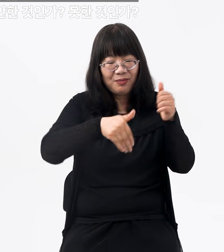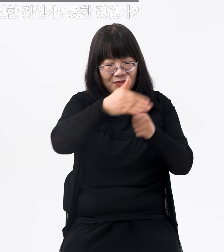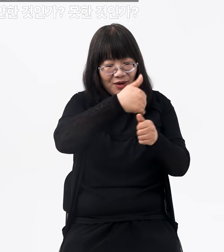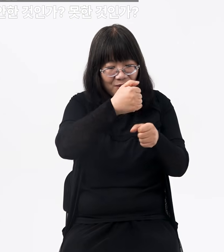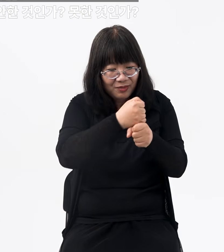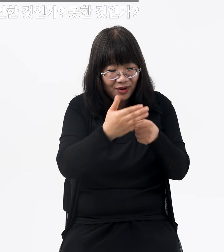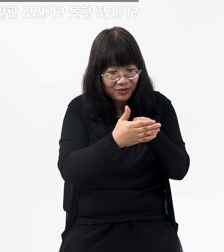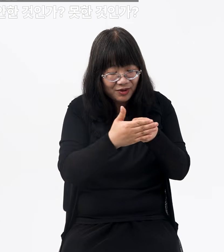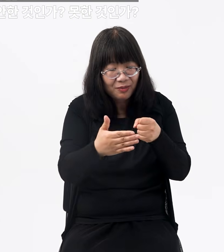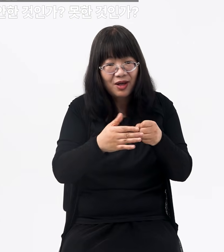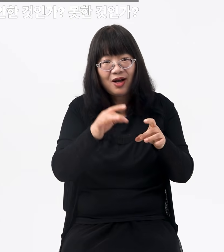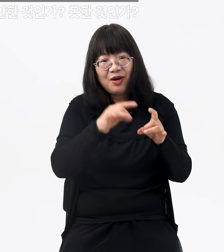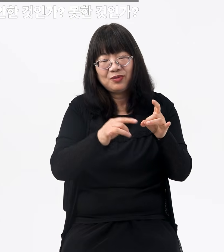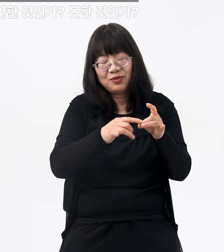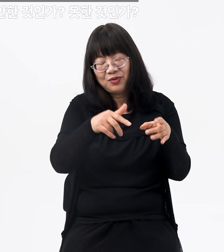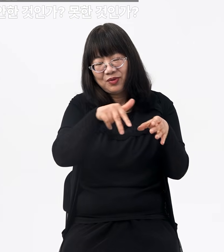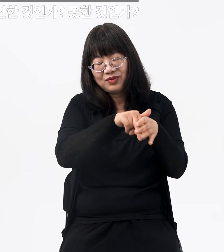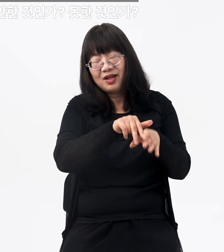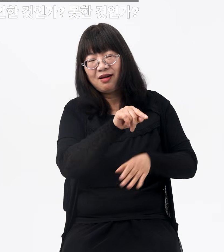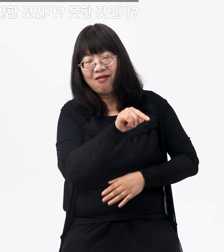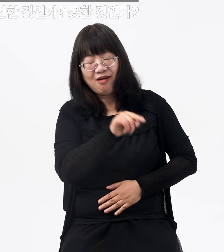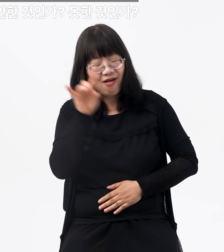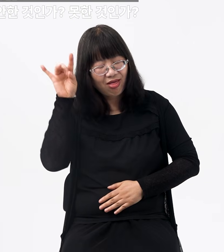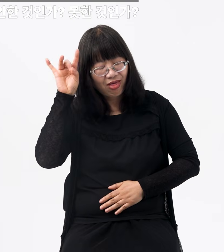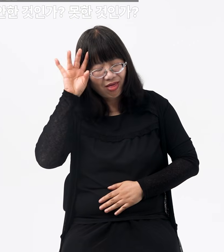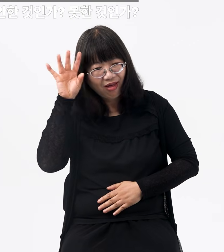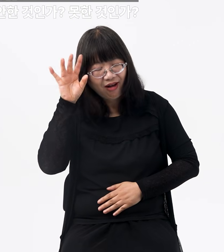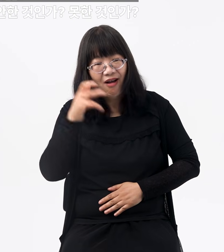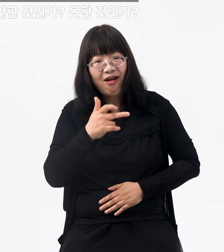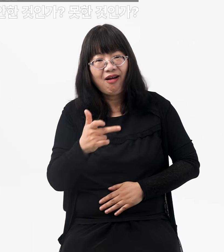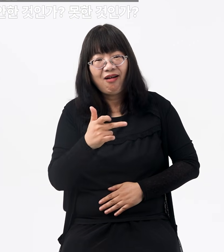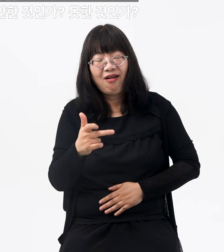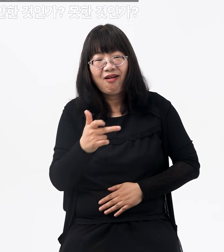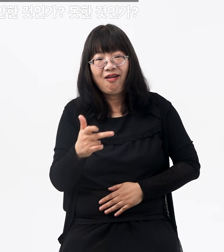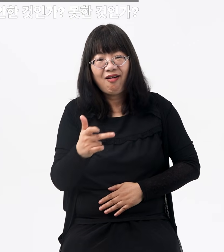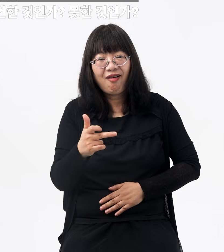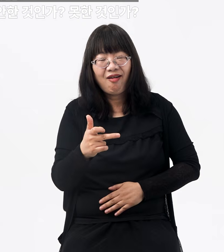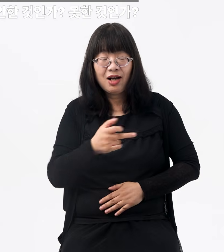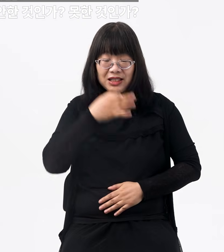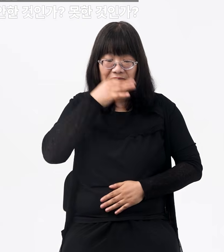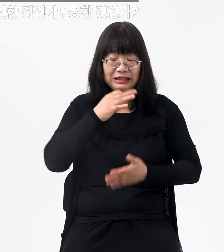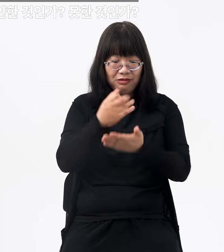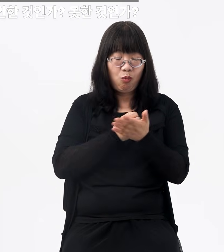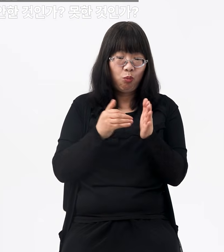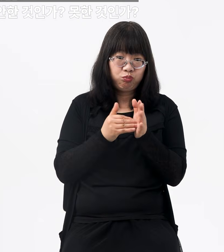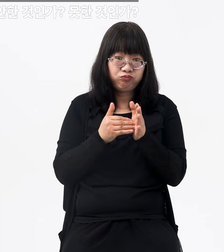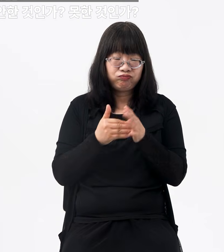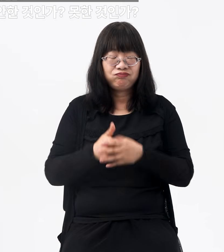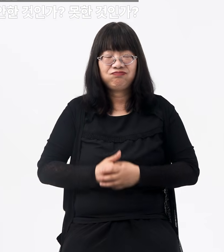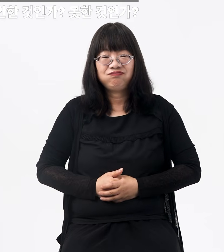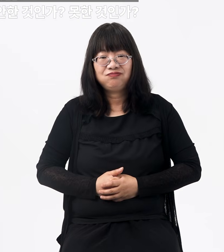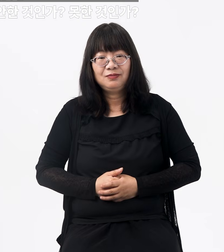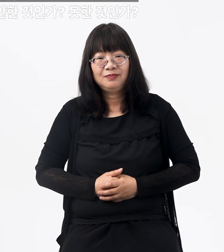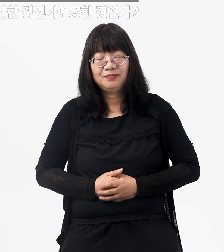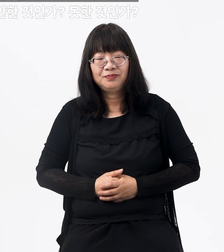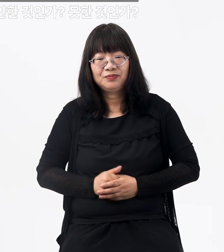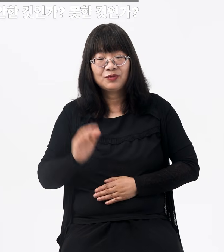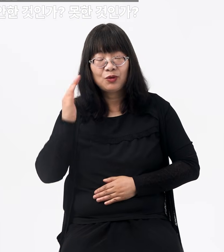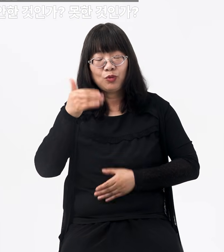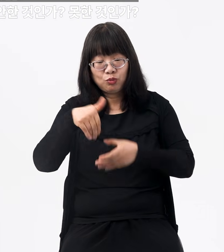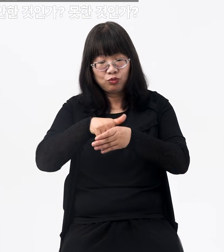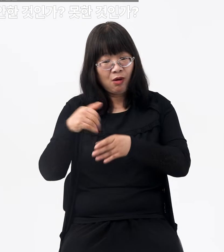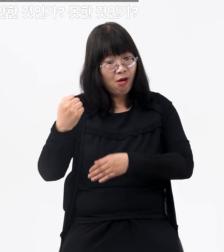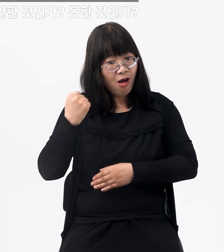까닭에 불교계가 뜻밖의 큰 이득을 얻었어요. 요즘 문화의